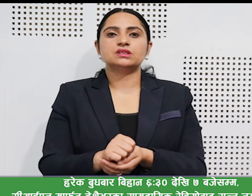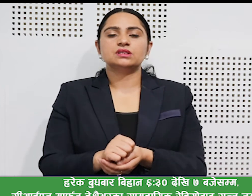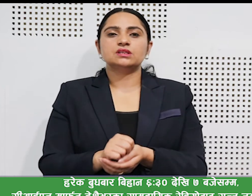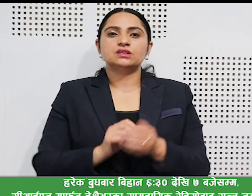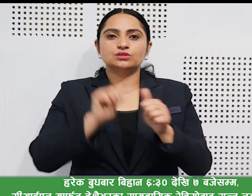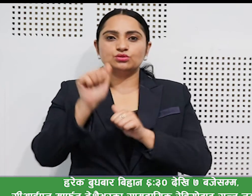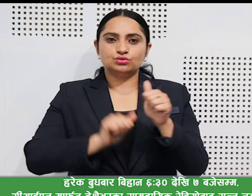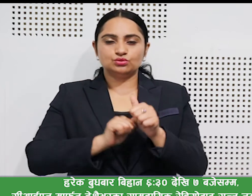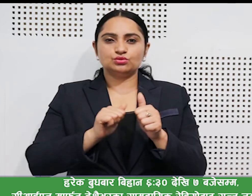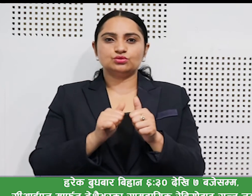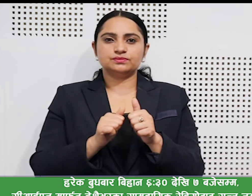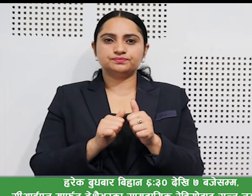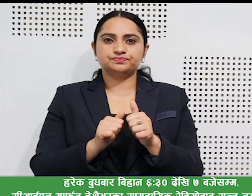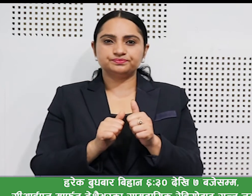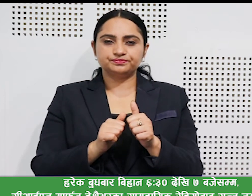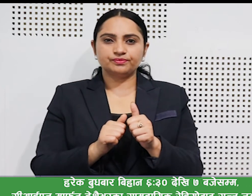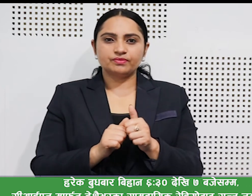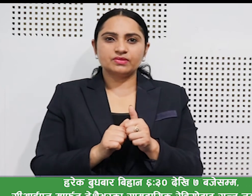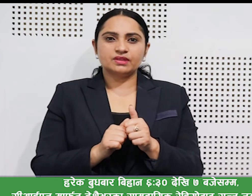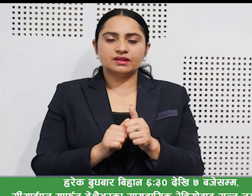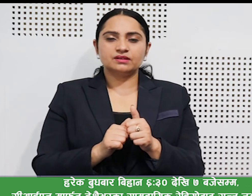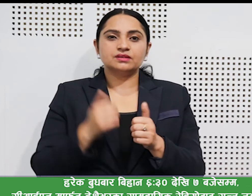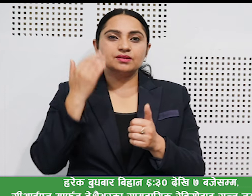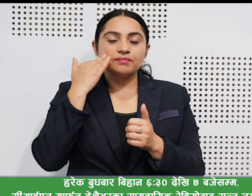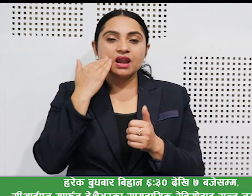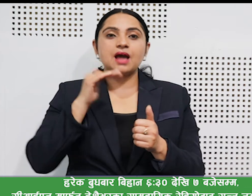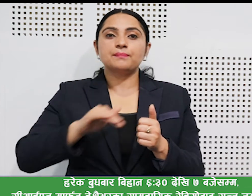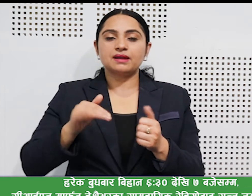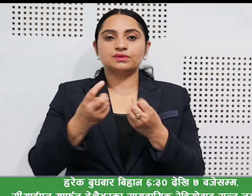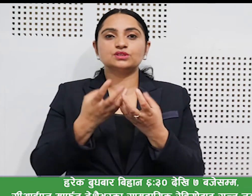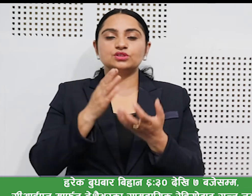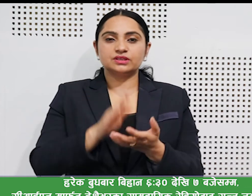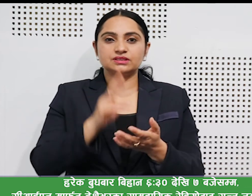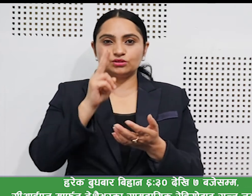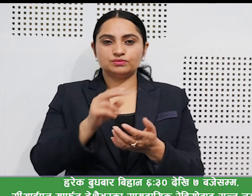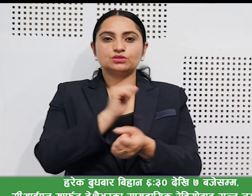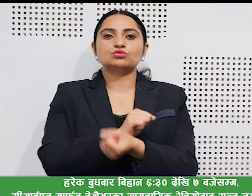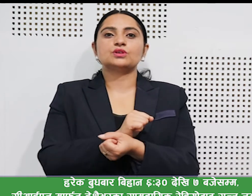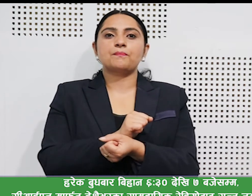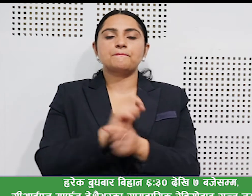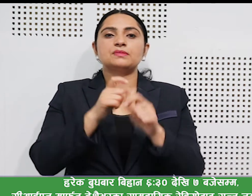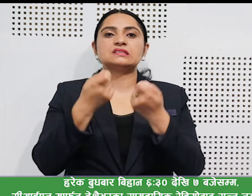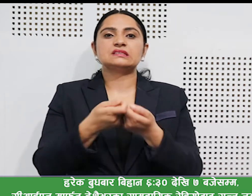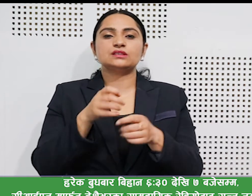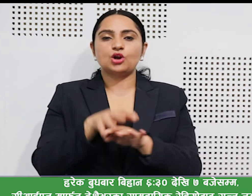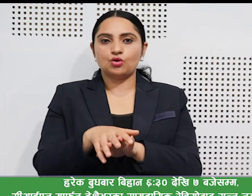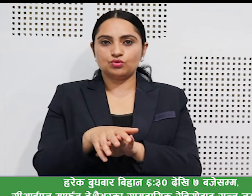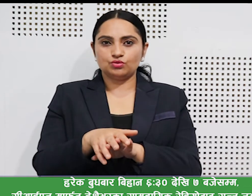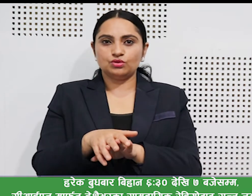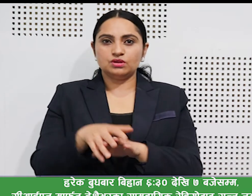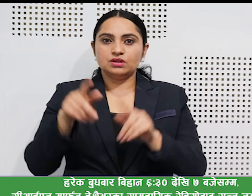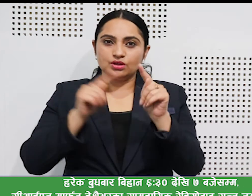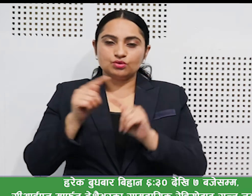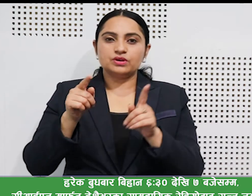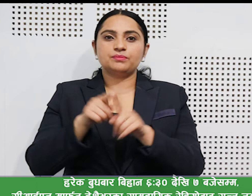जुन रेसियोमा चाहिँ महिला बालबालिकाको सङ्ख्या छ त्यो भित्र पनि खास गरी जोखिममा रहेका क्षेत्रहरू होइन। अब कुनै पनि